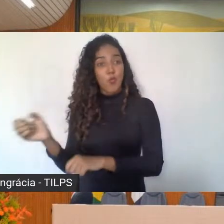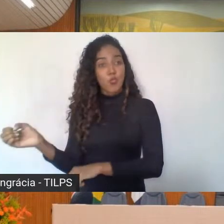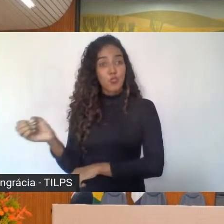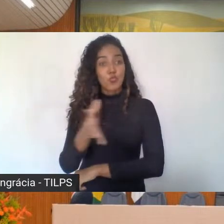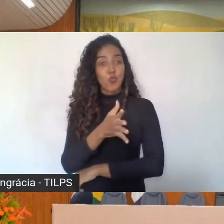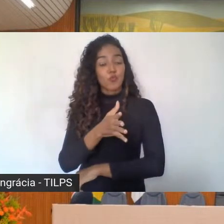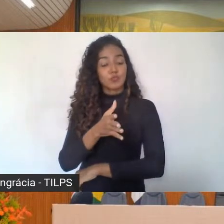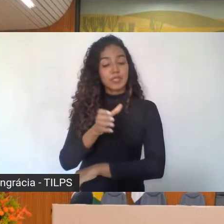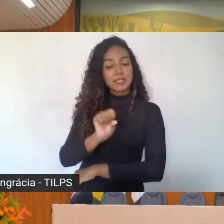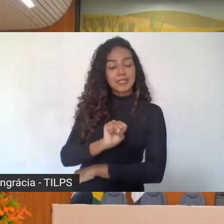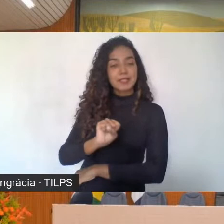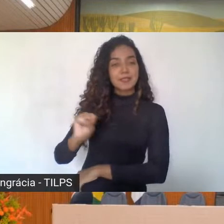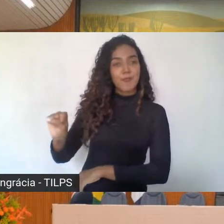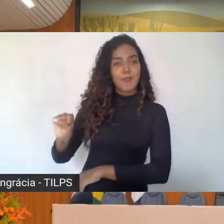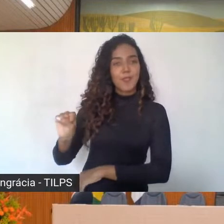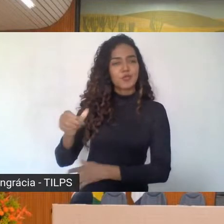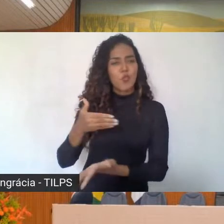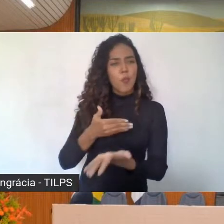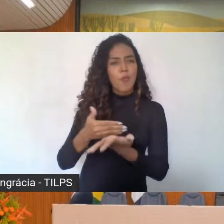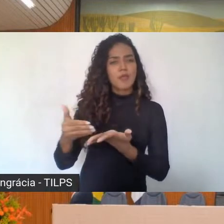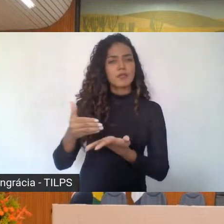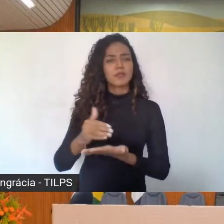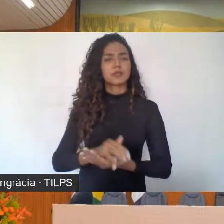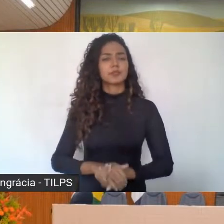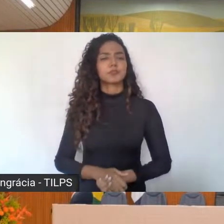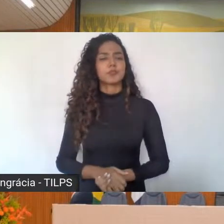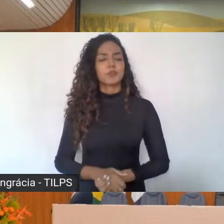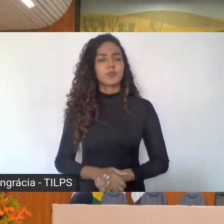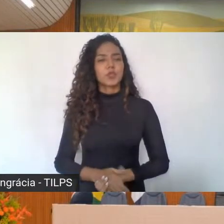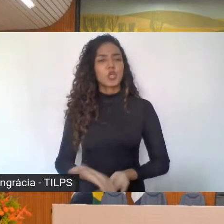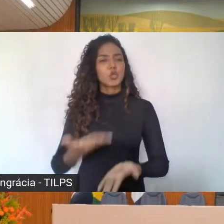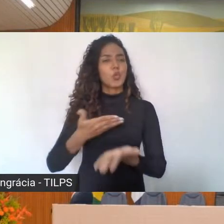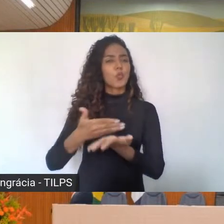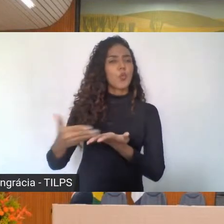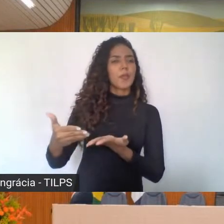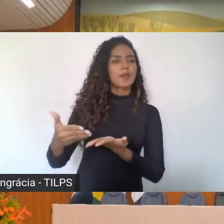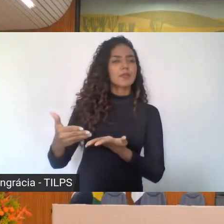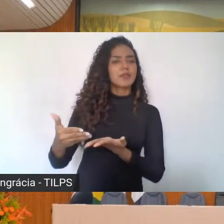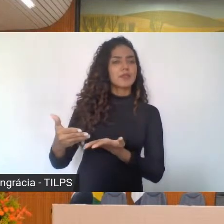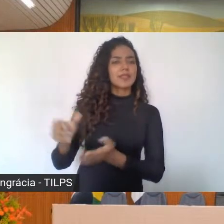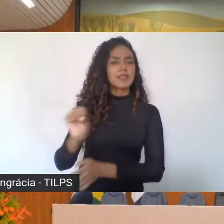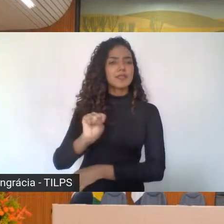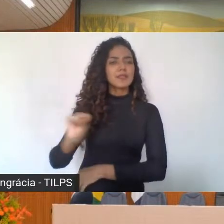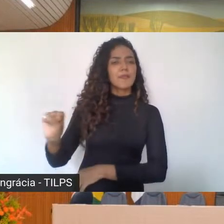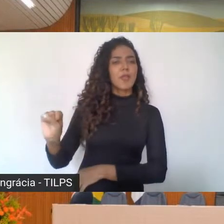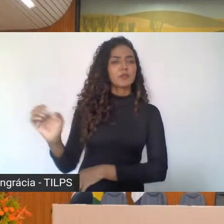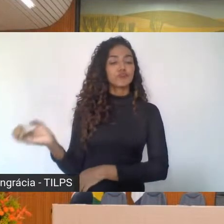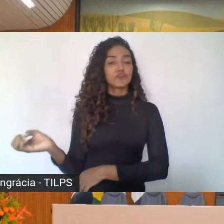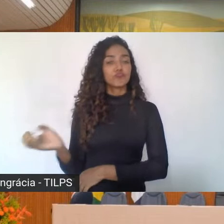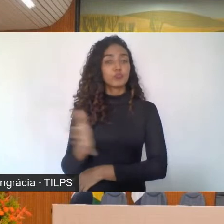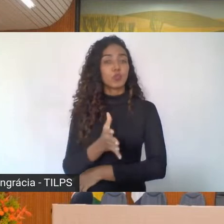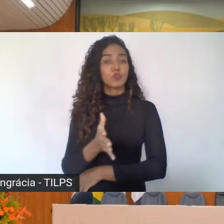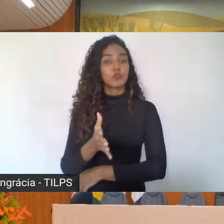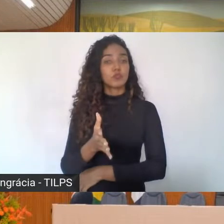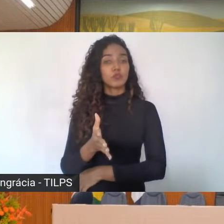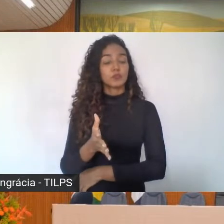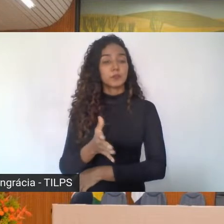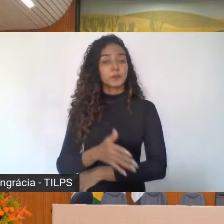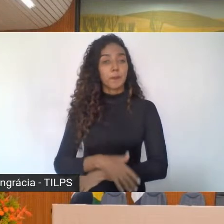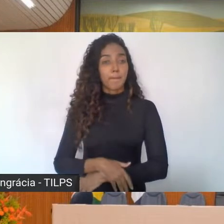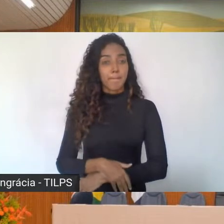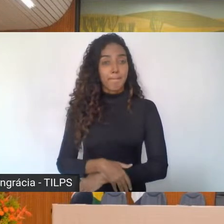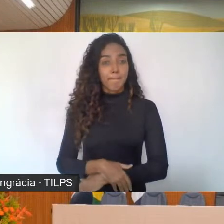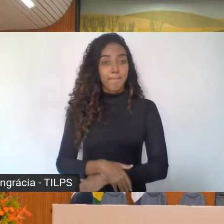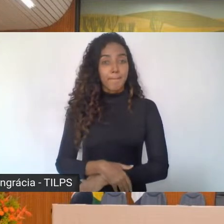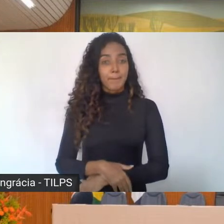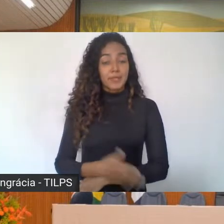regular. Nós estamos começando esse novo semestre, esse novo período acadêmico em